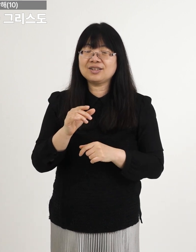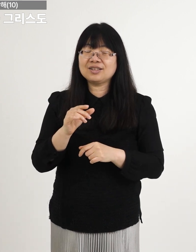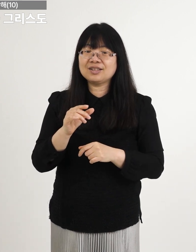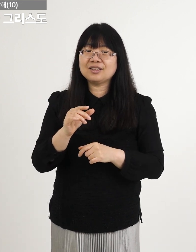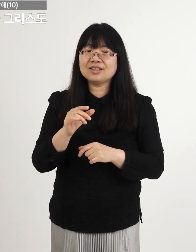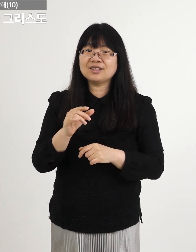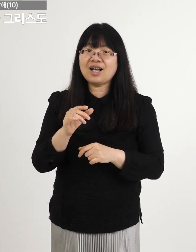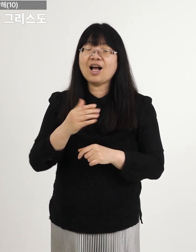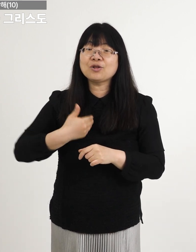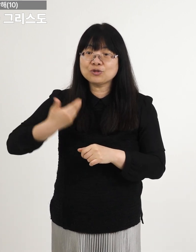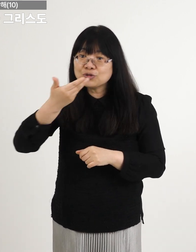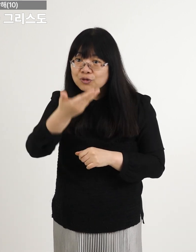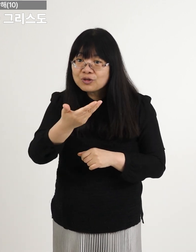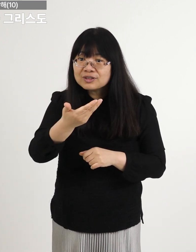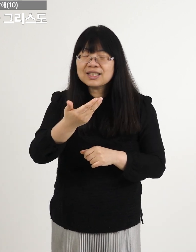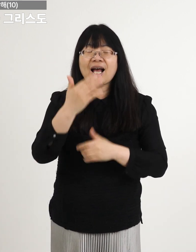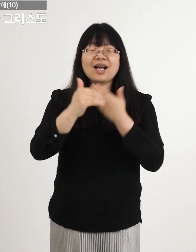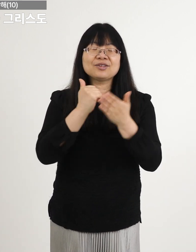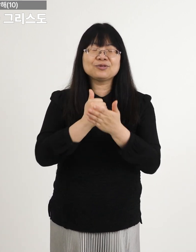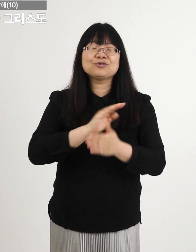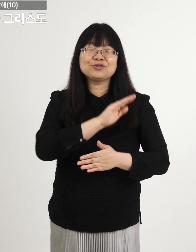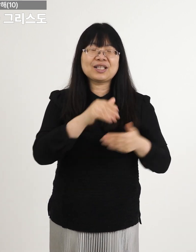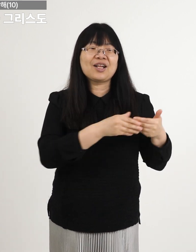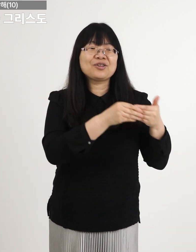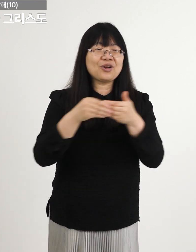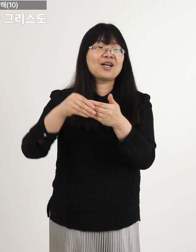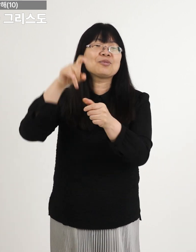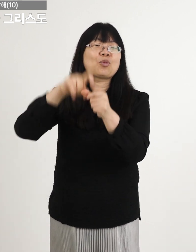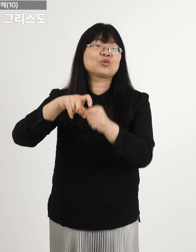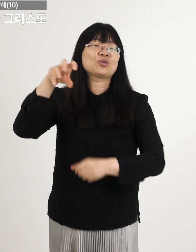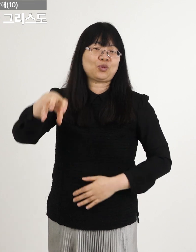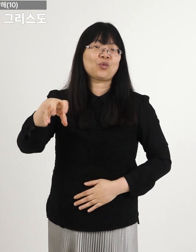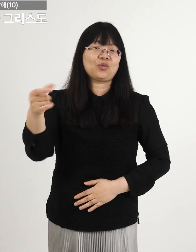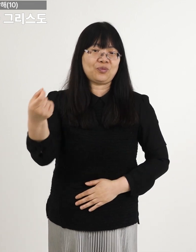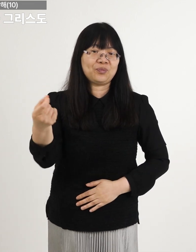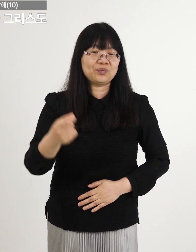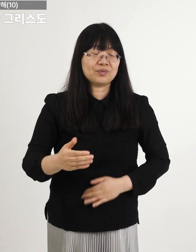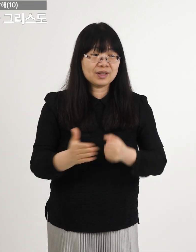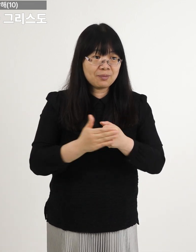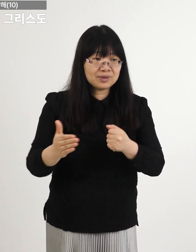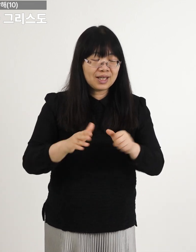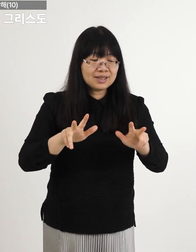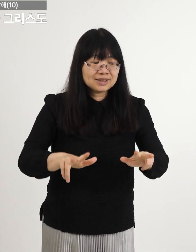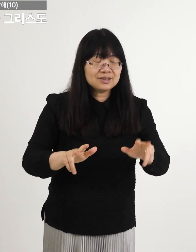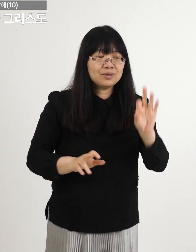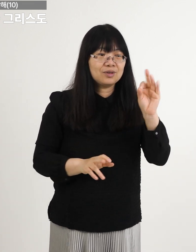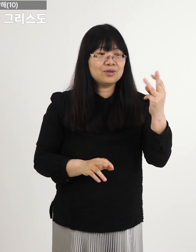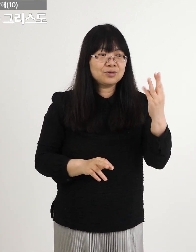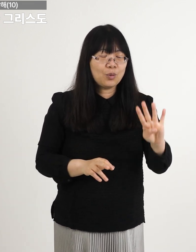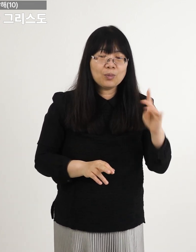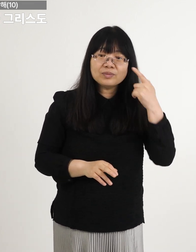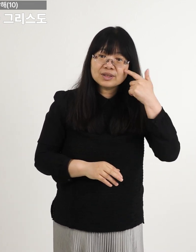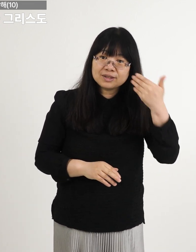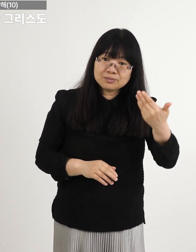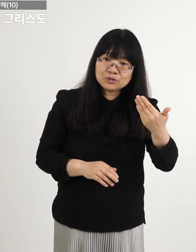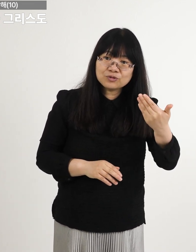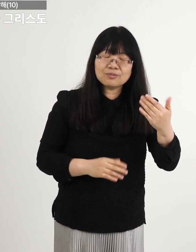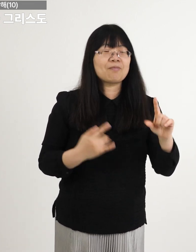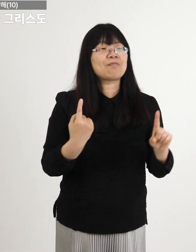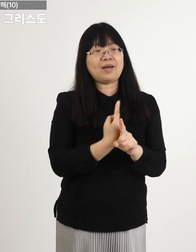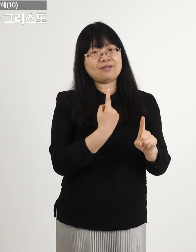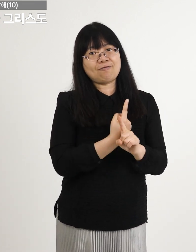하는 목적지구나. 그래서 욥의 질문이 달라져요. 어떻게 달라지는가 보세요.